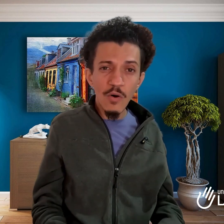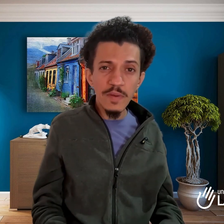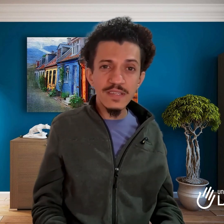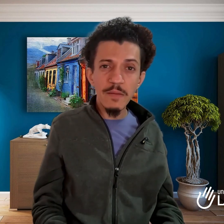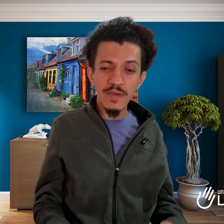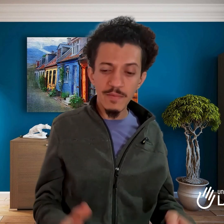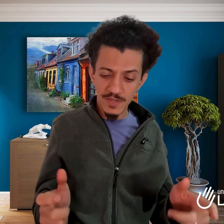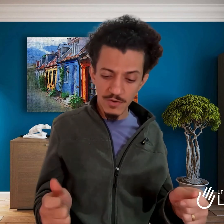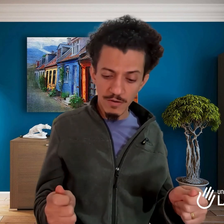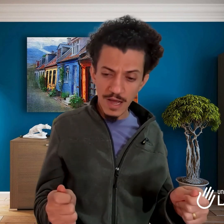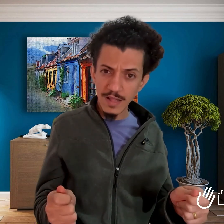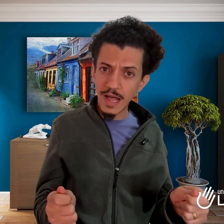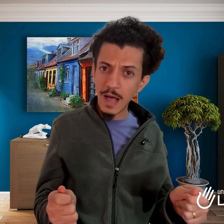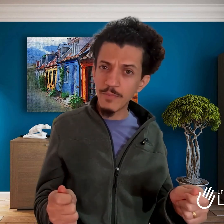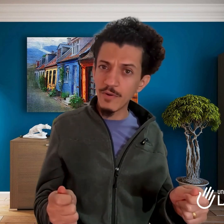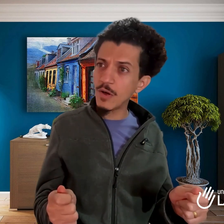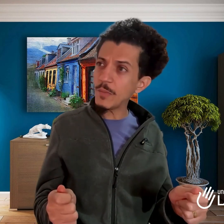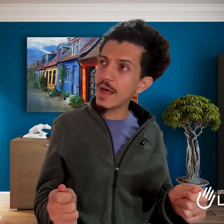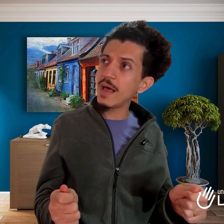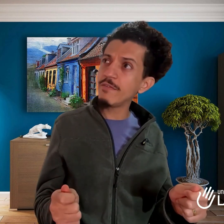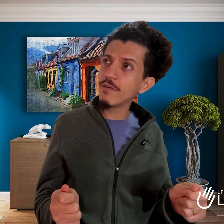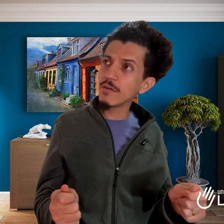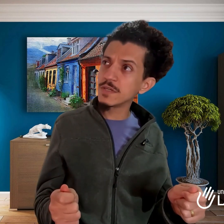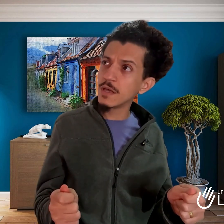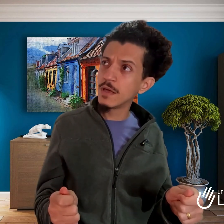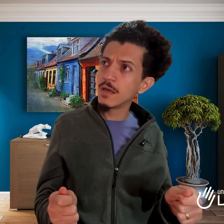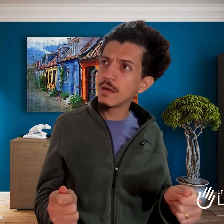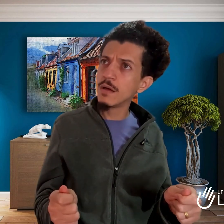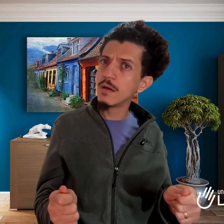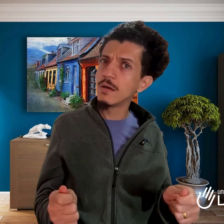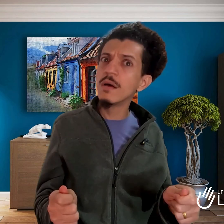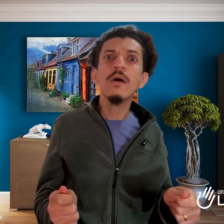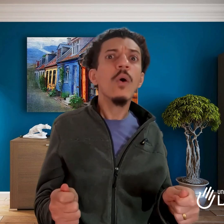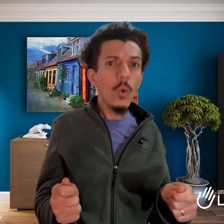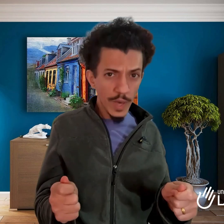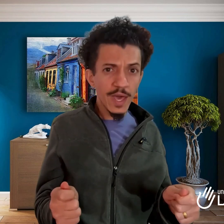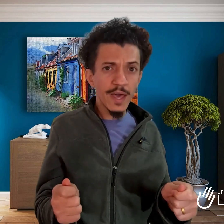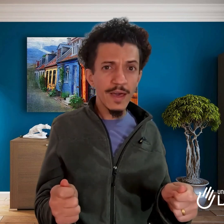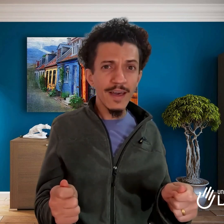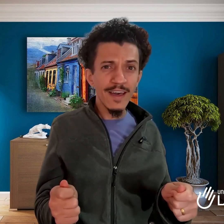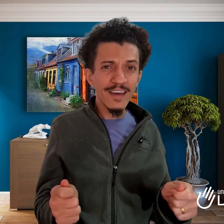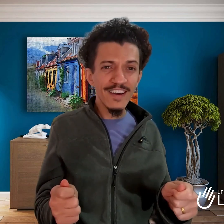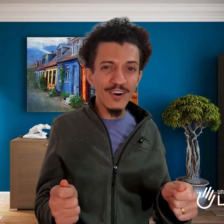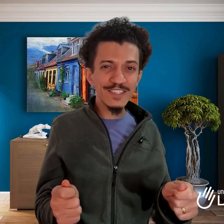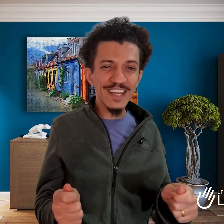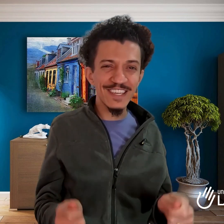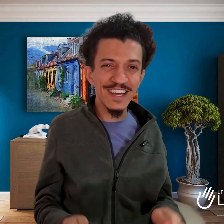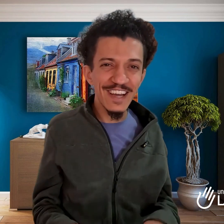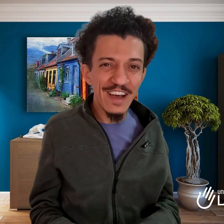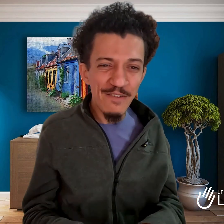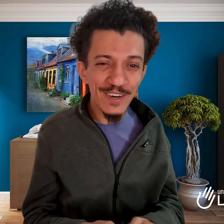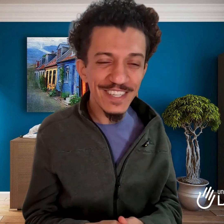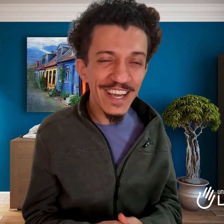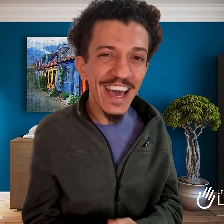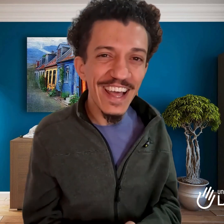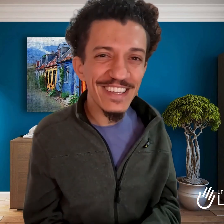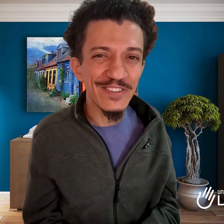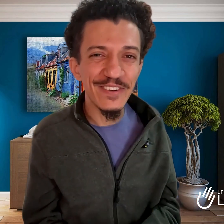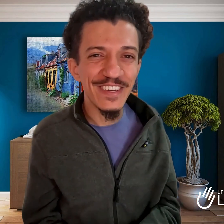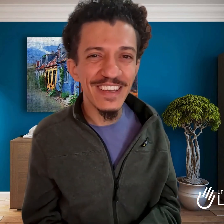Mister Bean segurando o cardápio olhou para ele e falou assim, oui, ou seja, você quer isso?